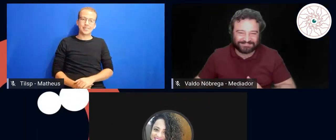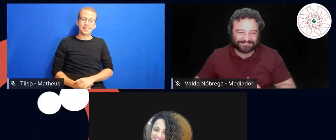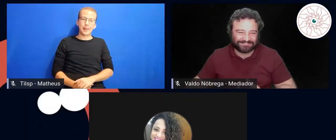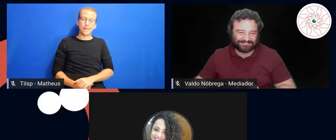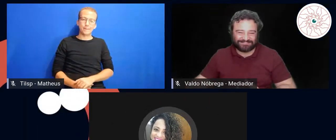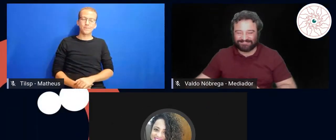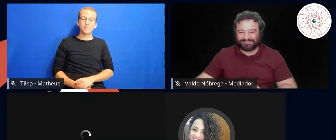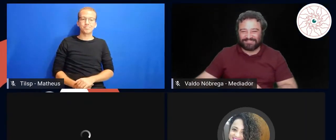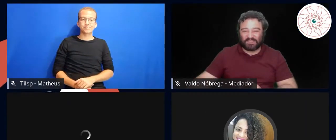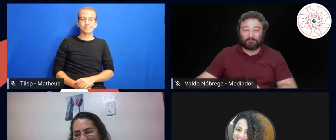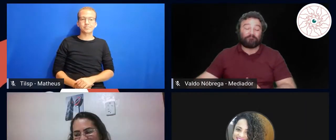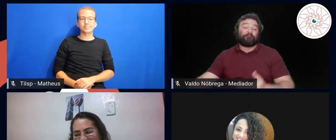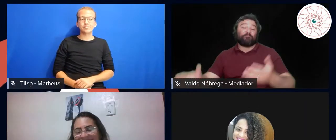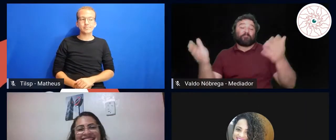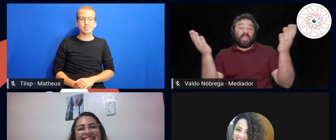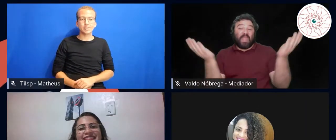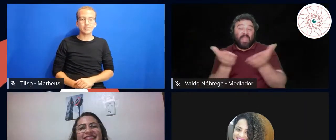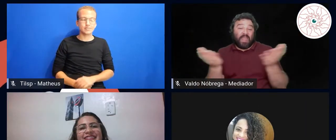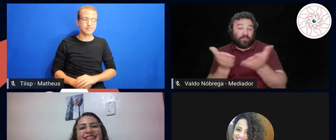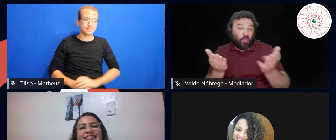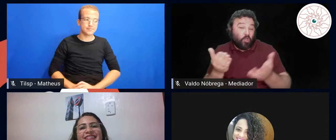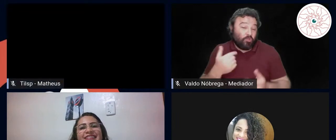Obrigado. Muito